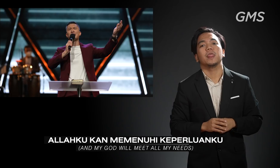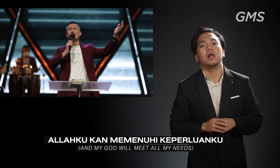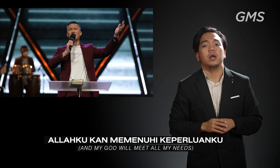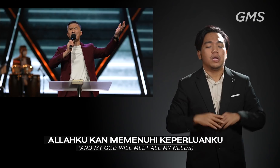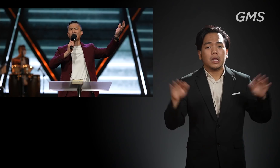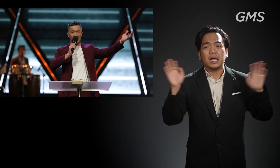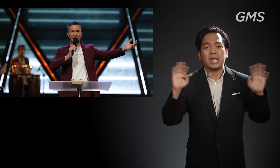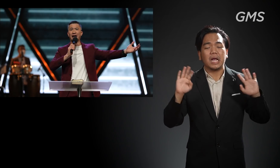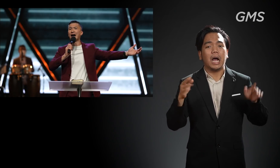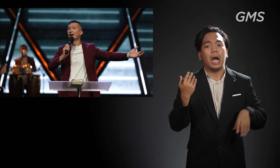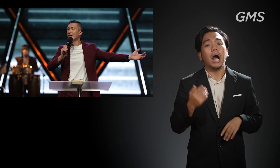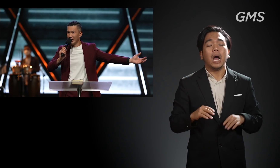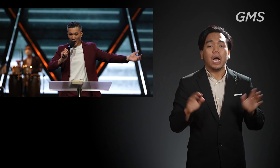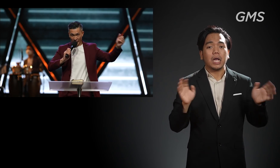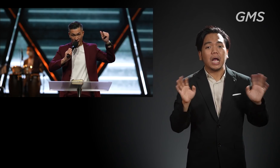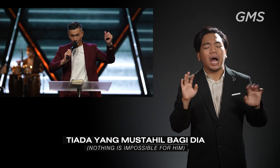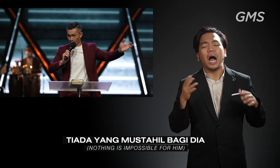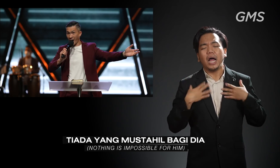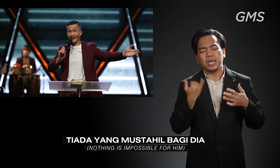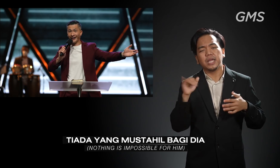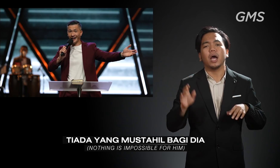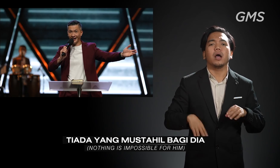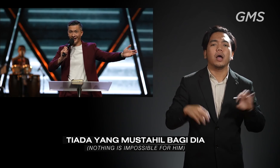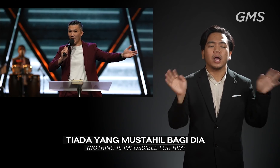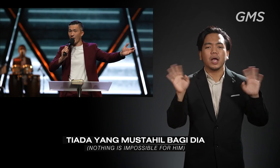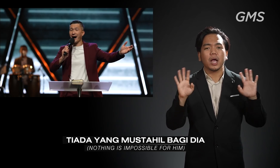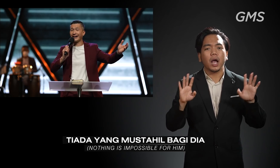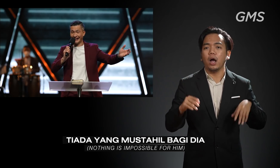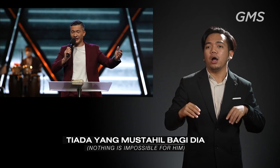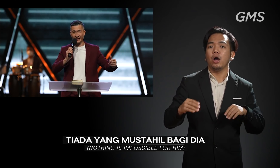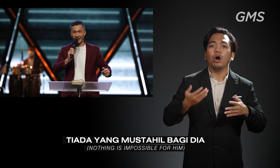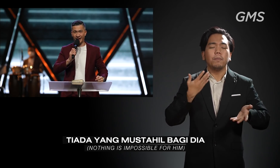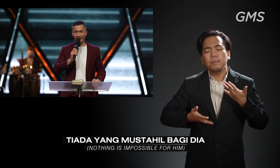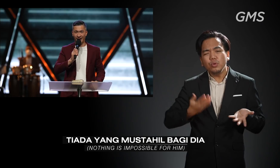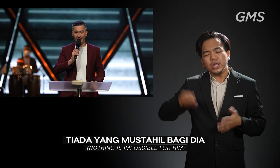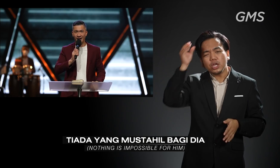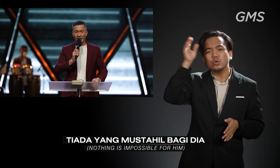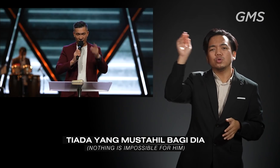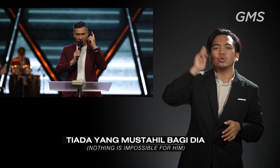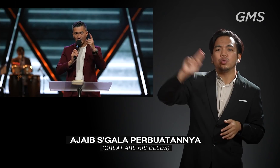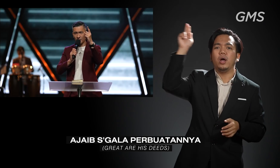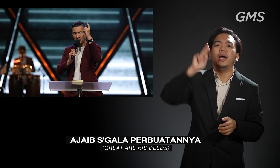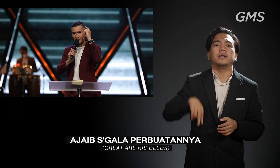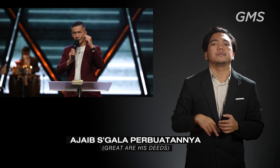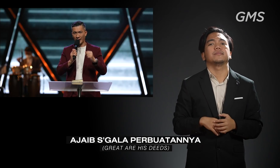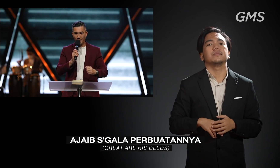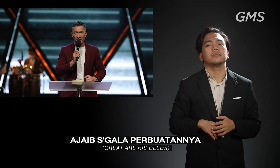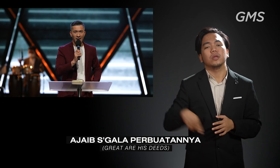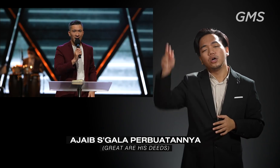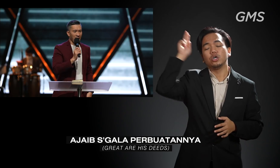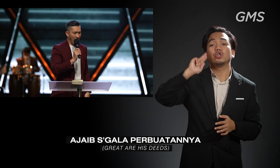tangan kita menerima. Tiada yang mustahil bagi Dia. Dia sanggup